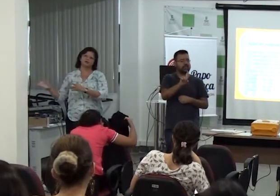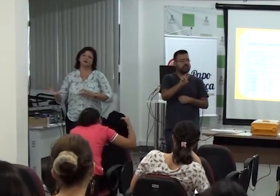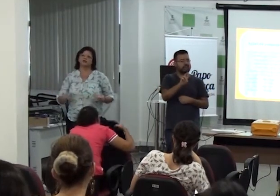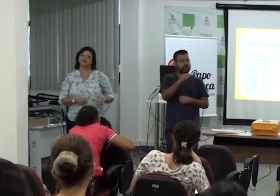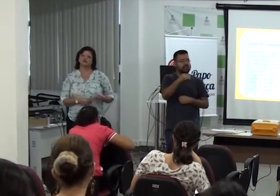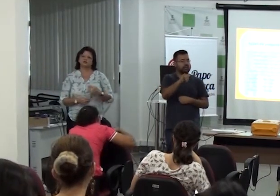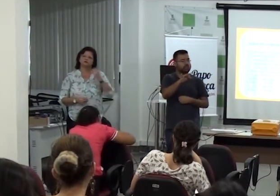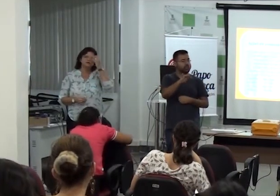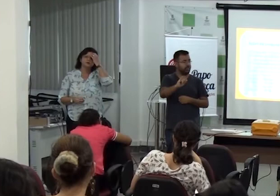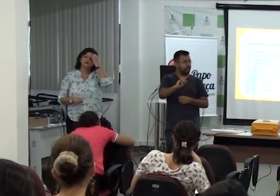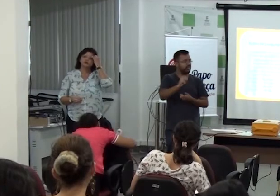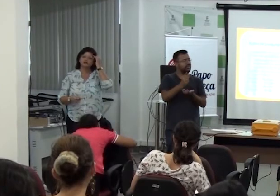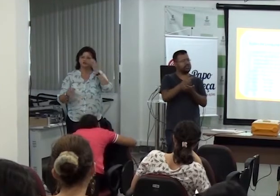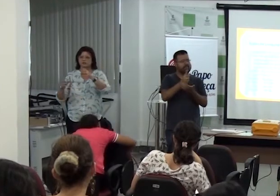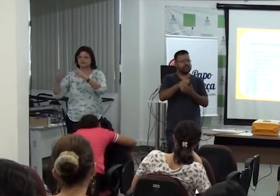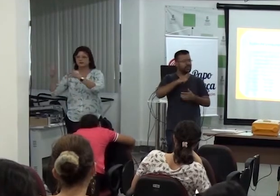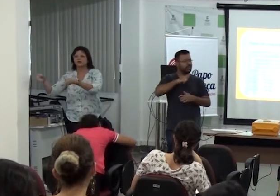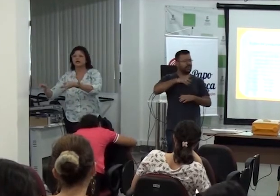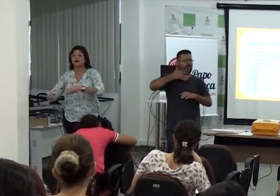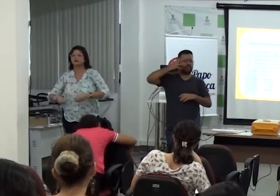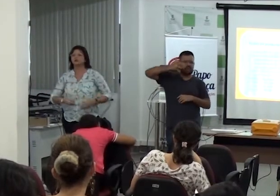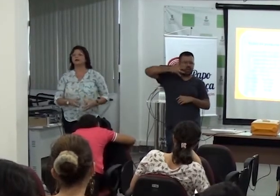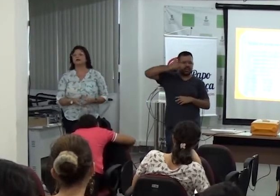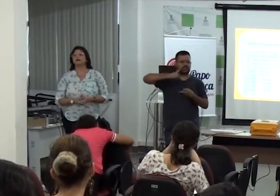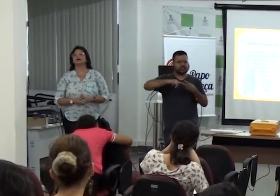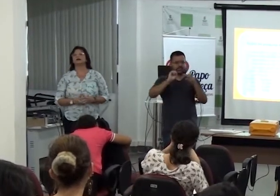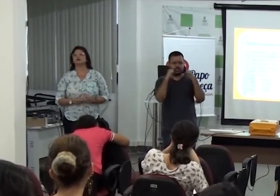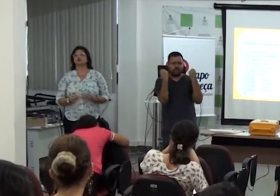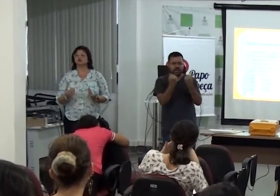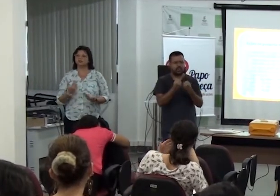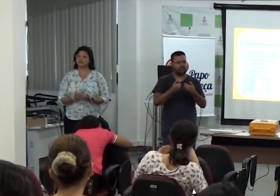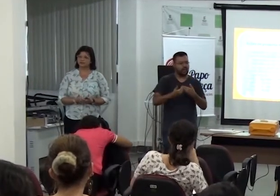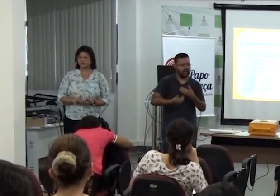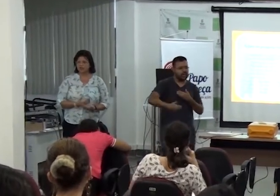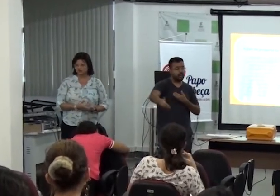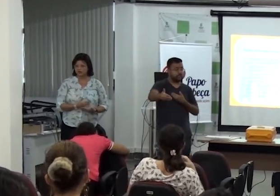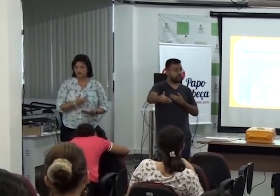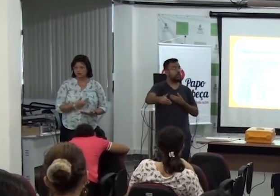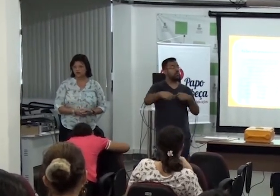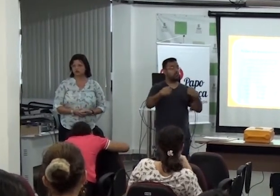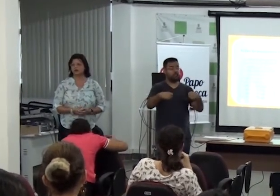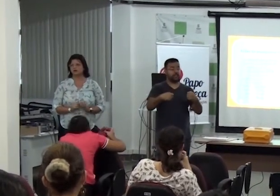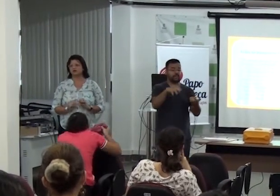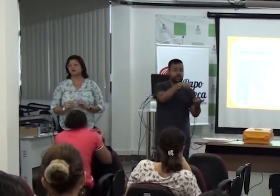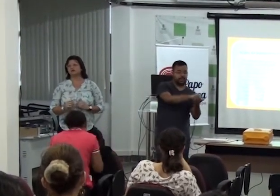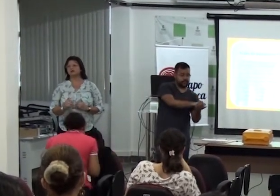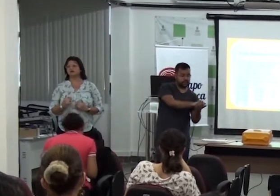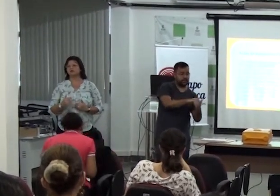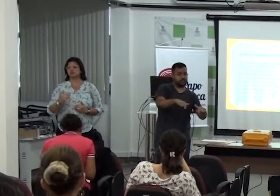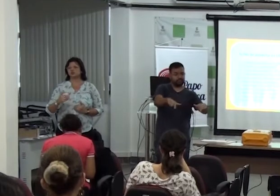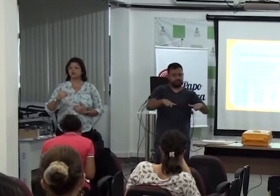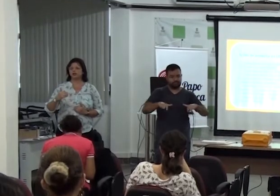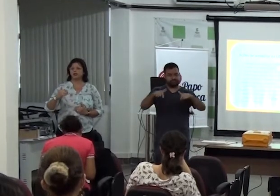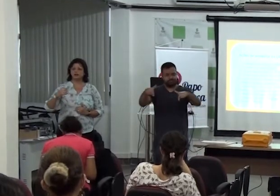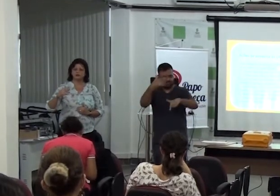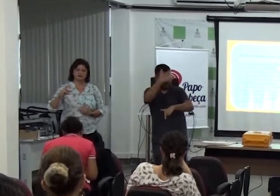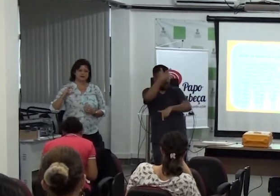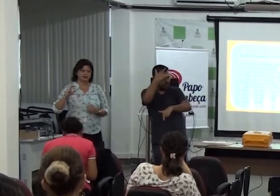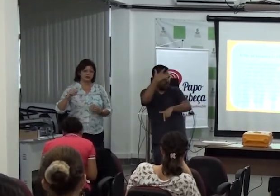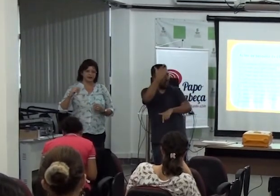tem várias palestras ao longo do ano, às vezes tem seminários, né? Então, a gente precisa deixar isso registrado, né, para a